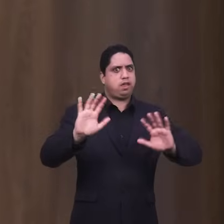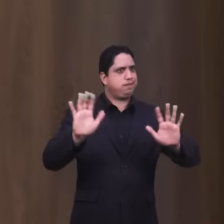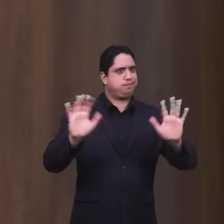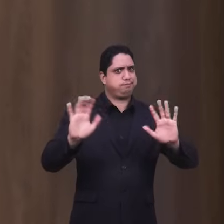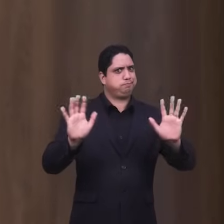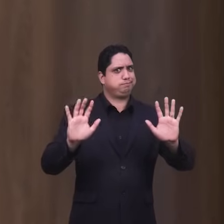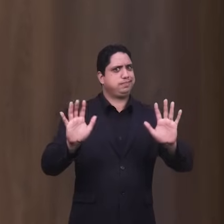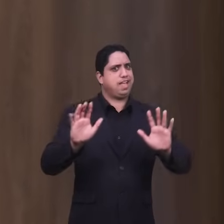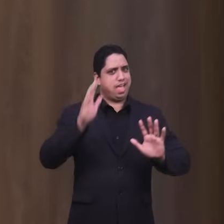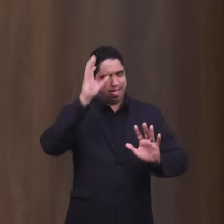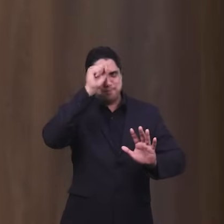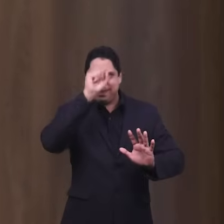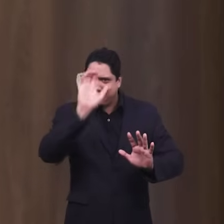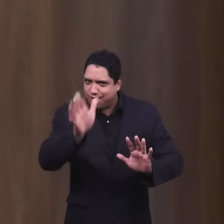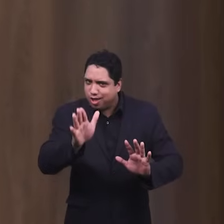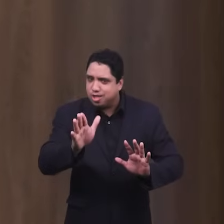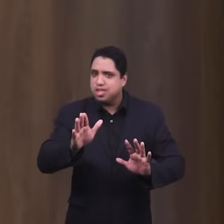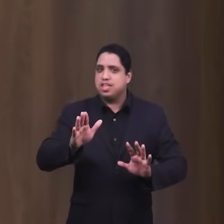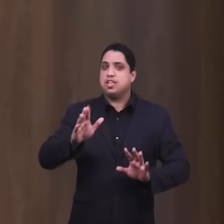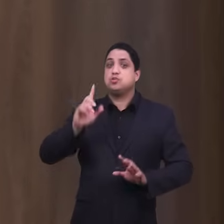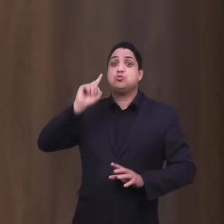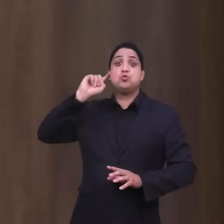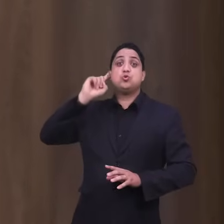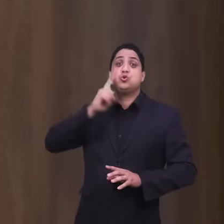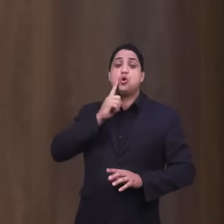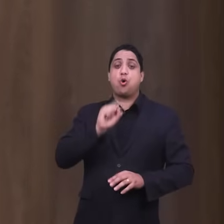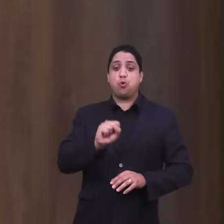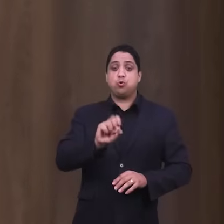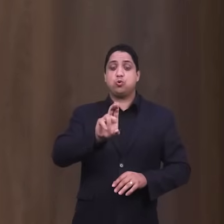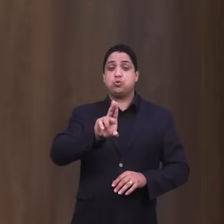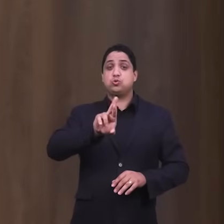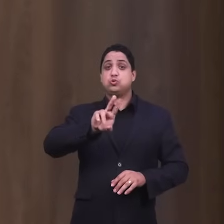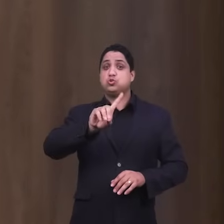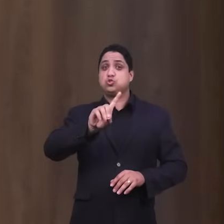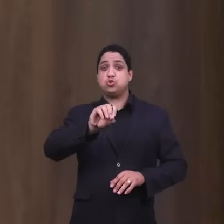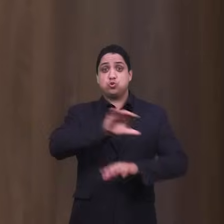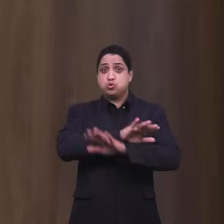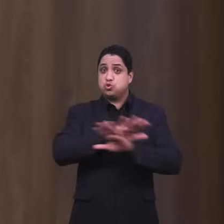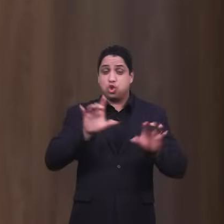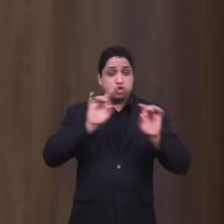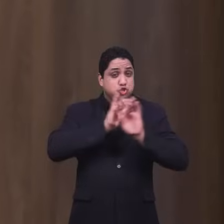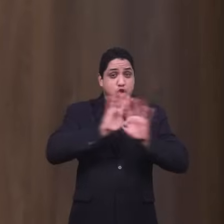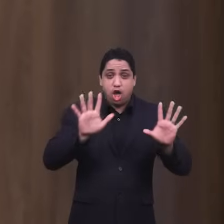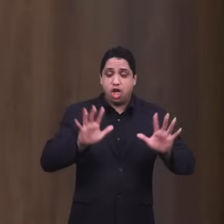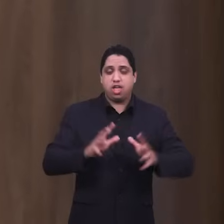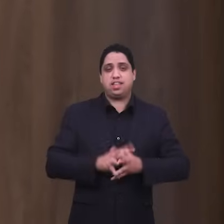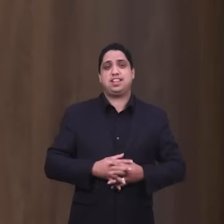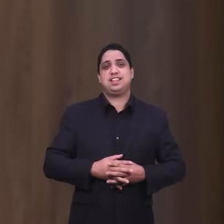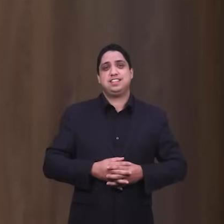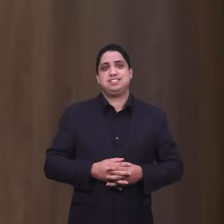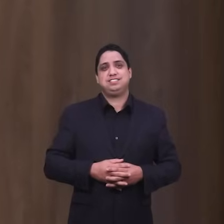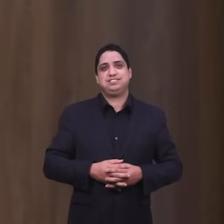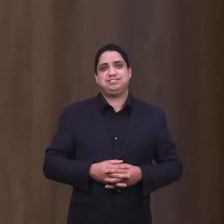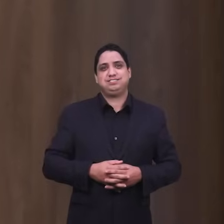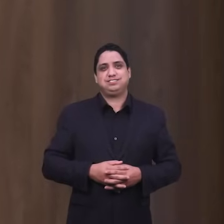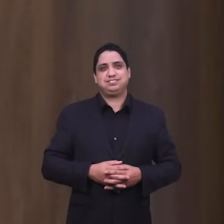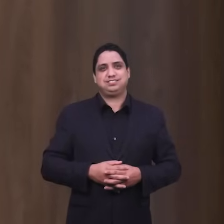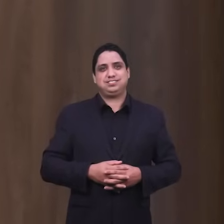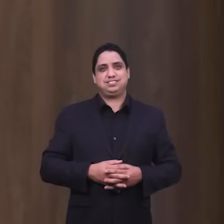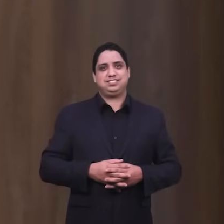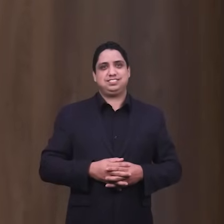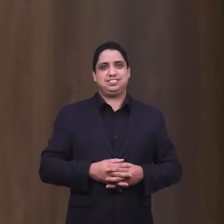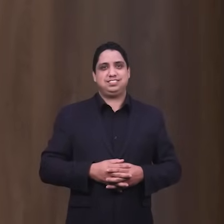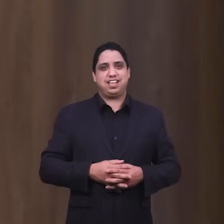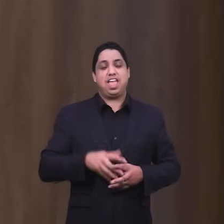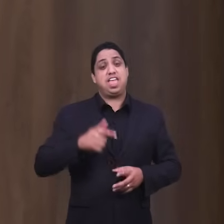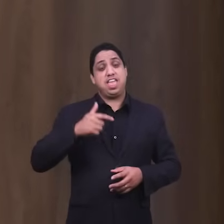gente já aprendeu. Nós vamos falar para o surdo. Muito bem. E eu já cheguei cumprimentando vocês com a